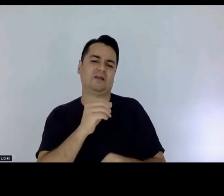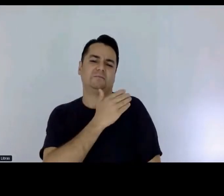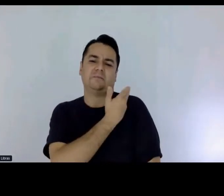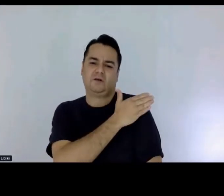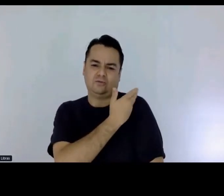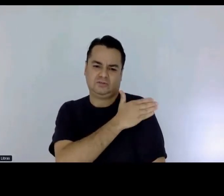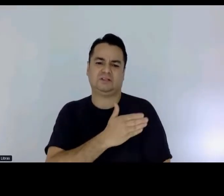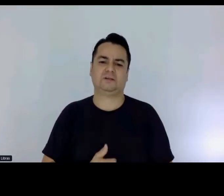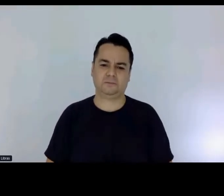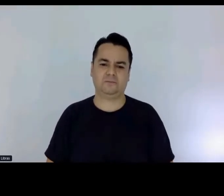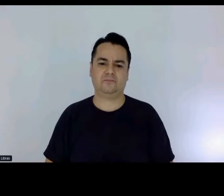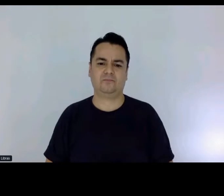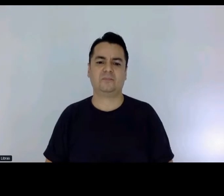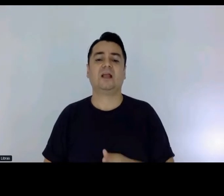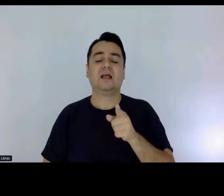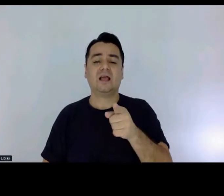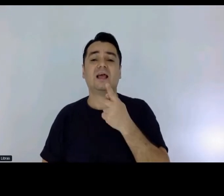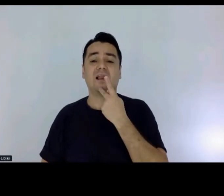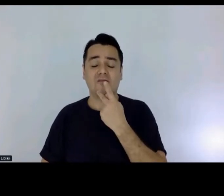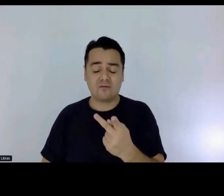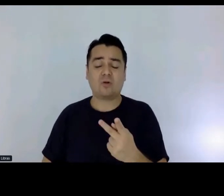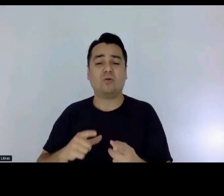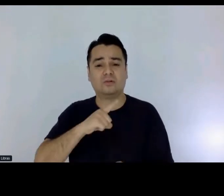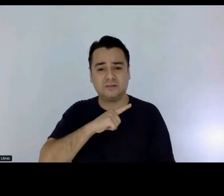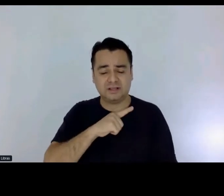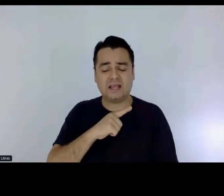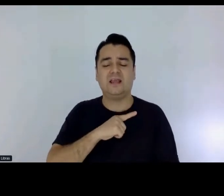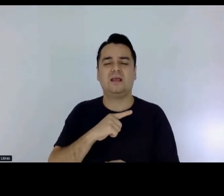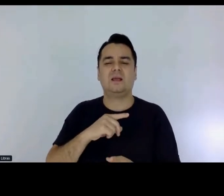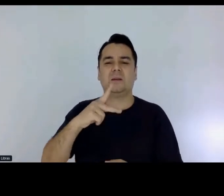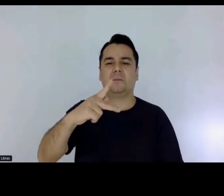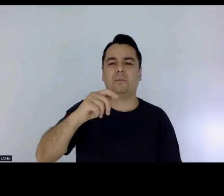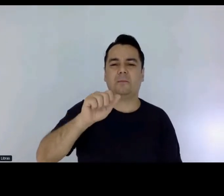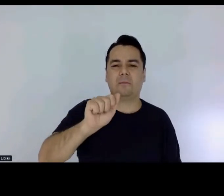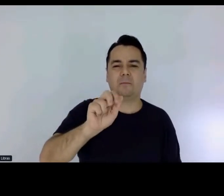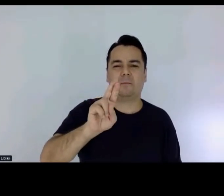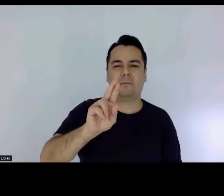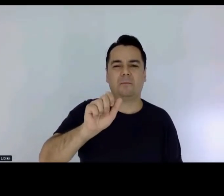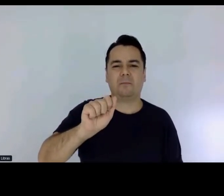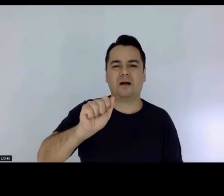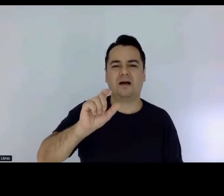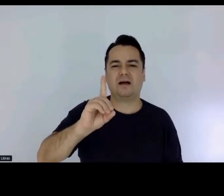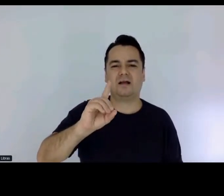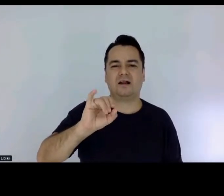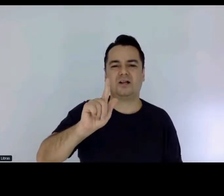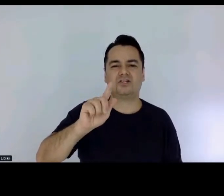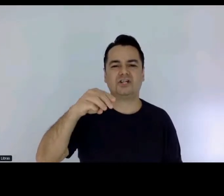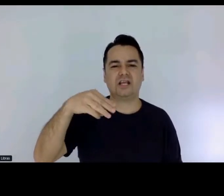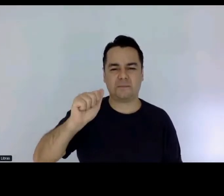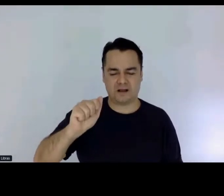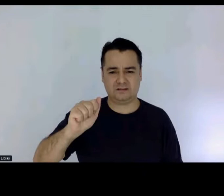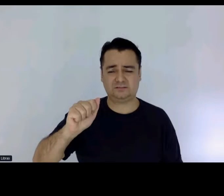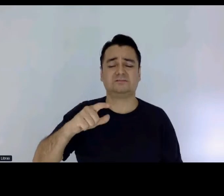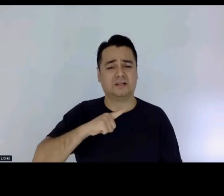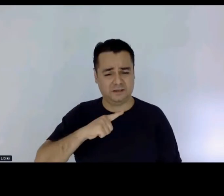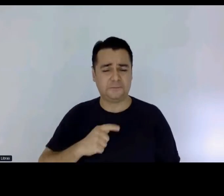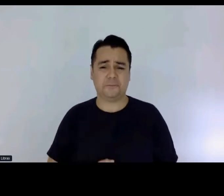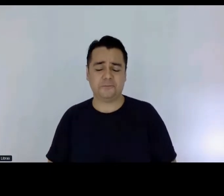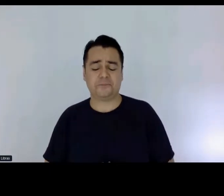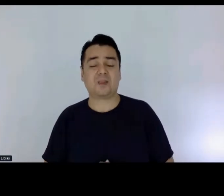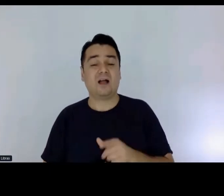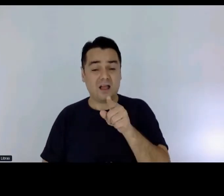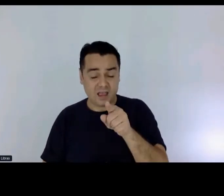nós estamos no paradigma social da deficiência. É dito que a deficiência